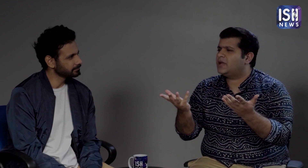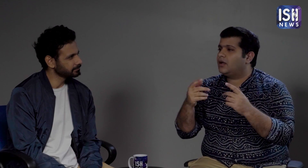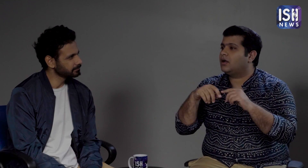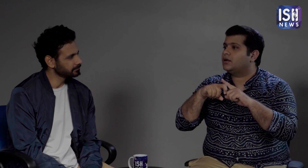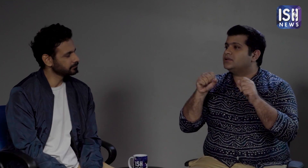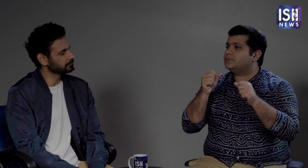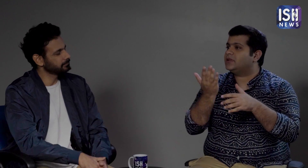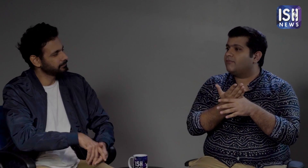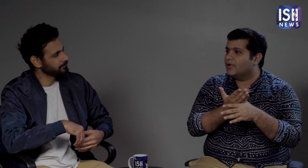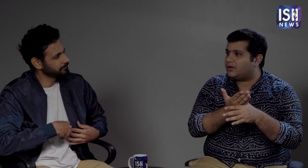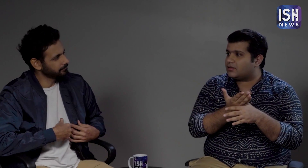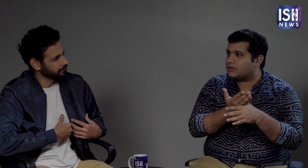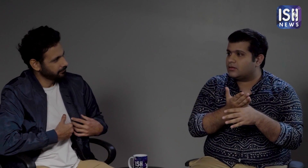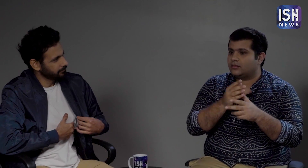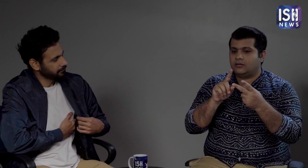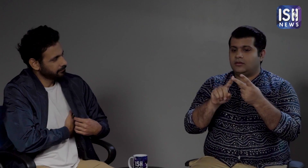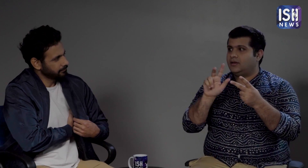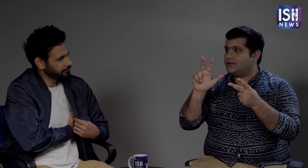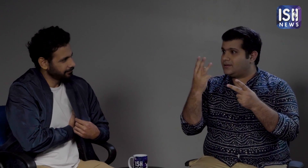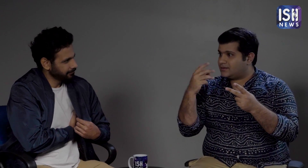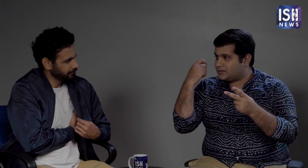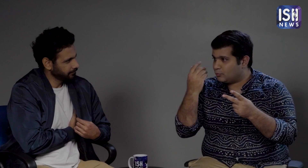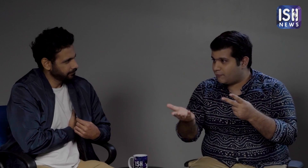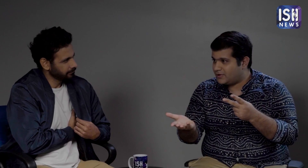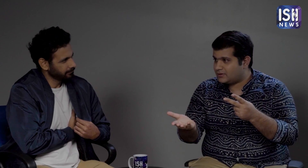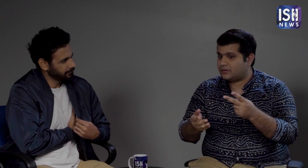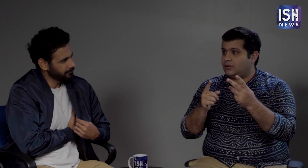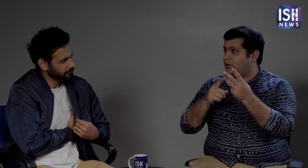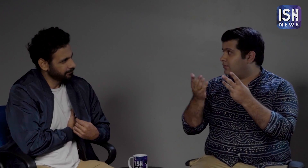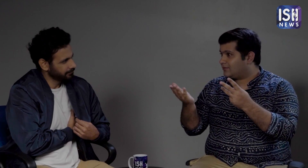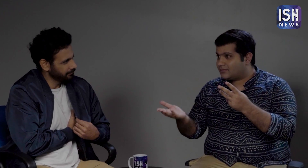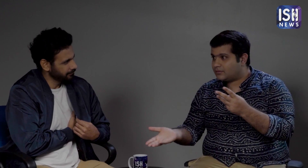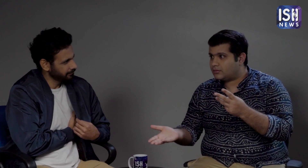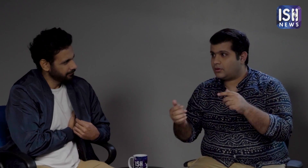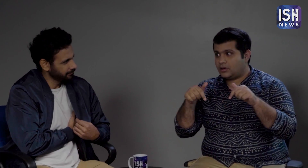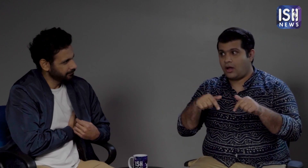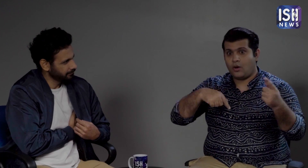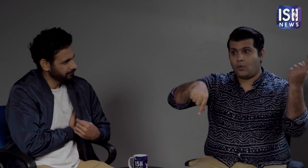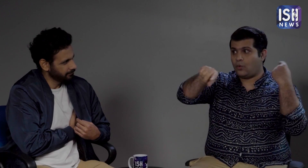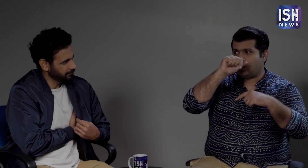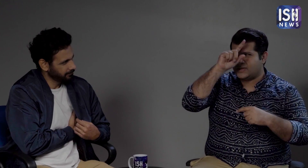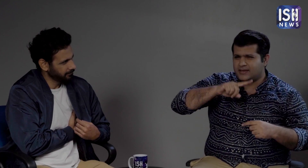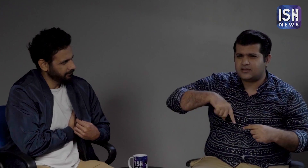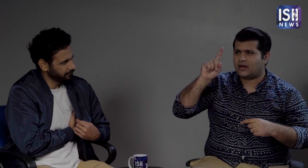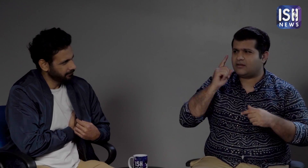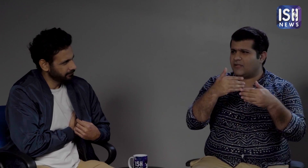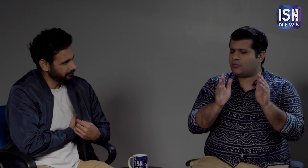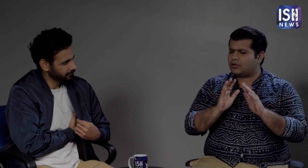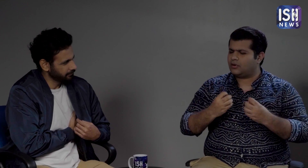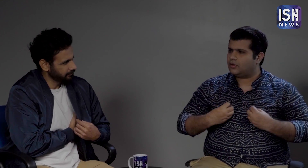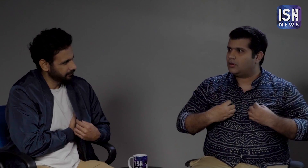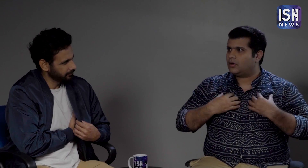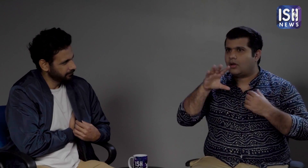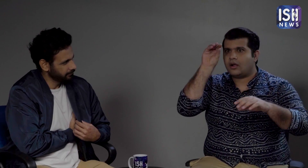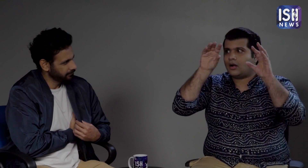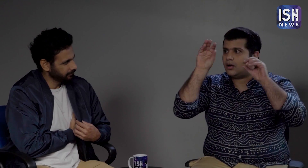अभी वो लोग बहुत सारी नई चीज़ें सीखेंगे. जैसे कश्मीर फाइल्स हुआ, 83 हुई, अभी कच्छ एक्सप्रेस है, ये इतना इंस्पिरेशनल मूवी